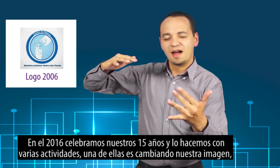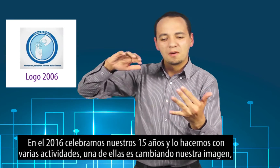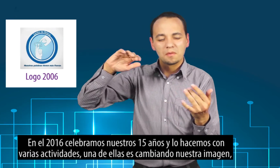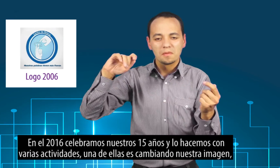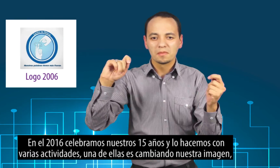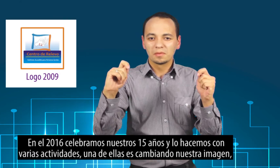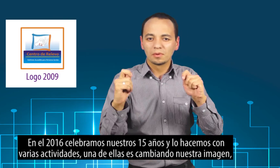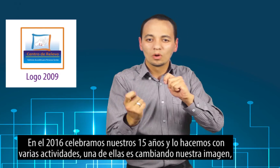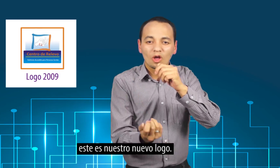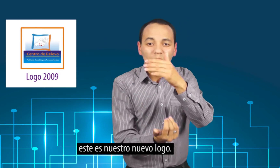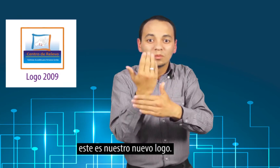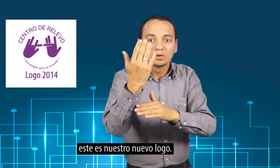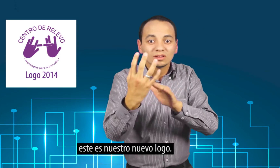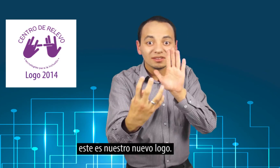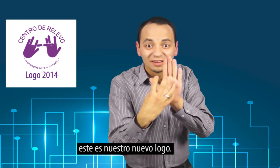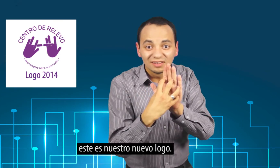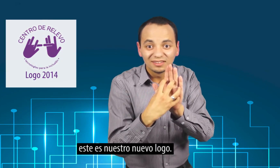imagen. Este es nuestro nuevo logo.